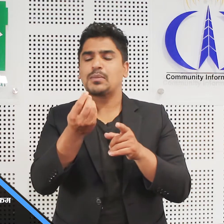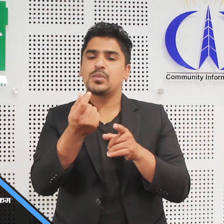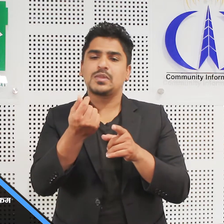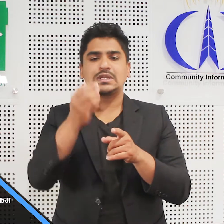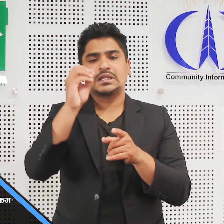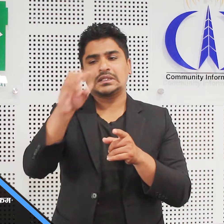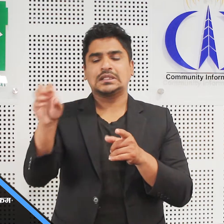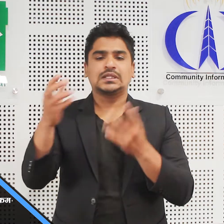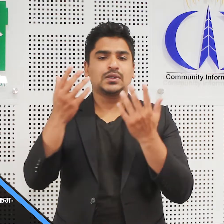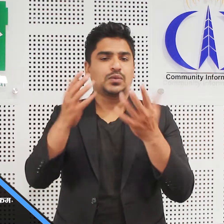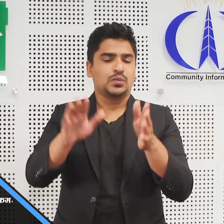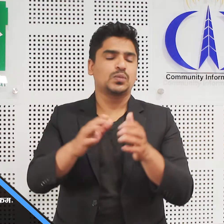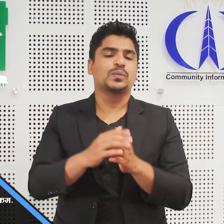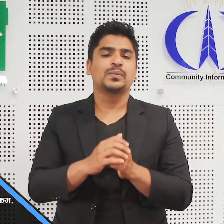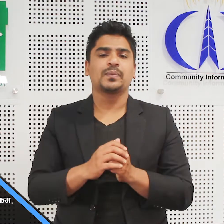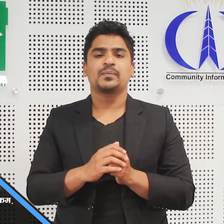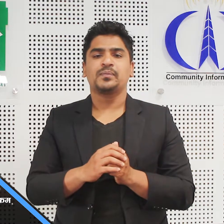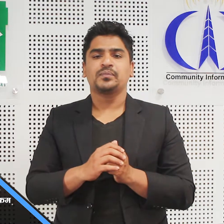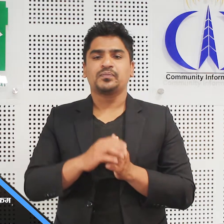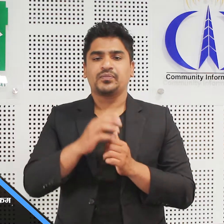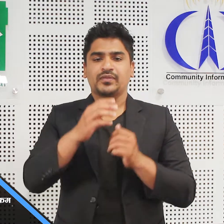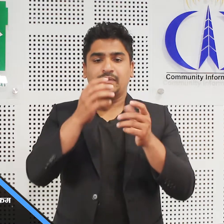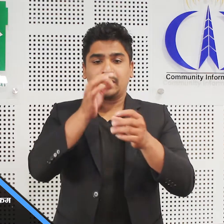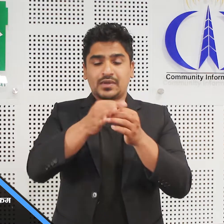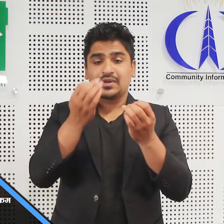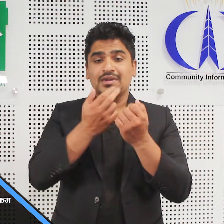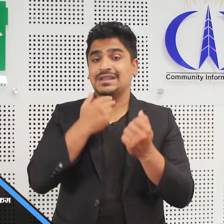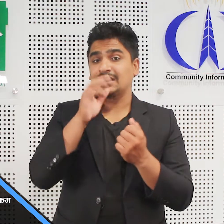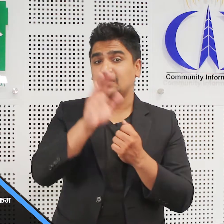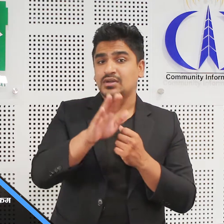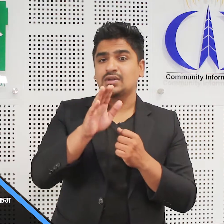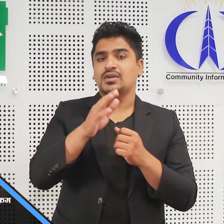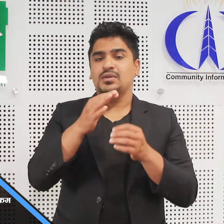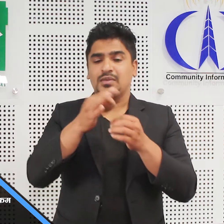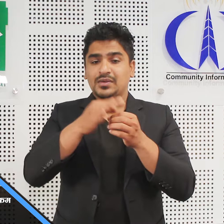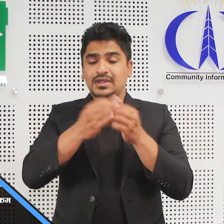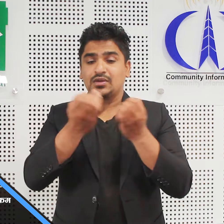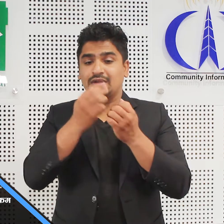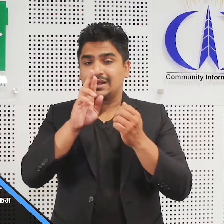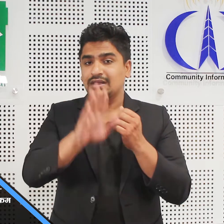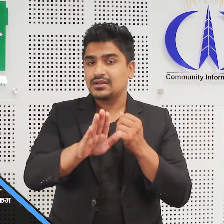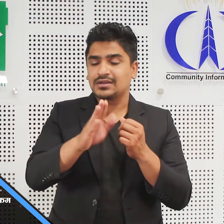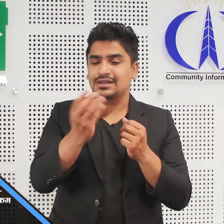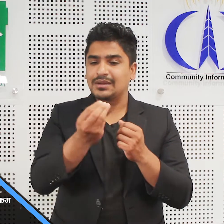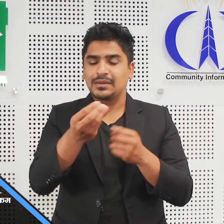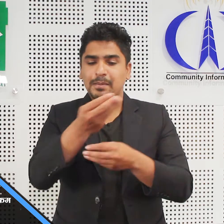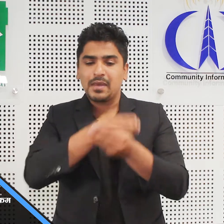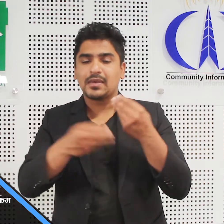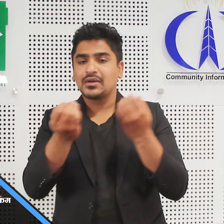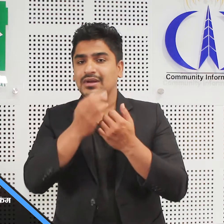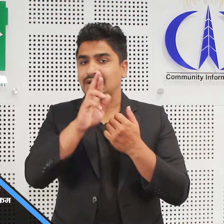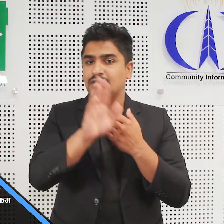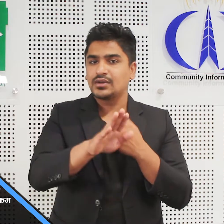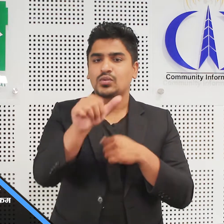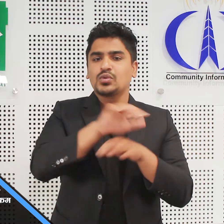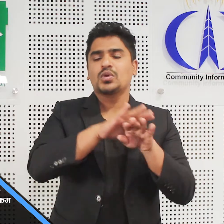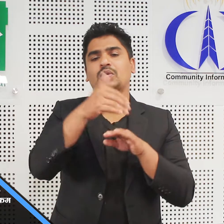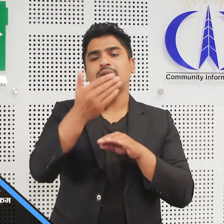त्यस्ता अति विपन्नहरू जो व्यवसाय गर्न चाहेका छन् या व्यवसाय गरिराखेको छ, सानोतिनो व्यापार गरिराखेको छ, तिनीहरूलाई चाहिँ जीवन